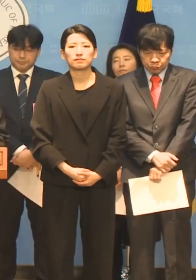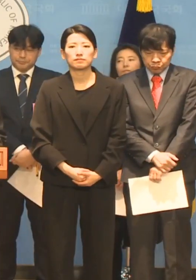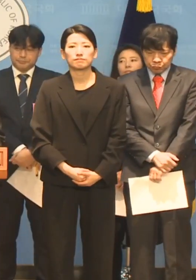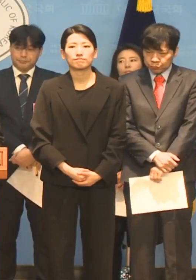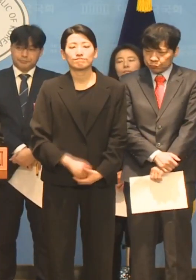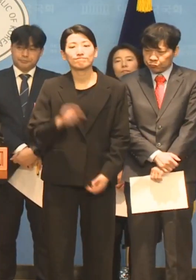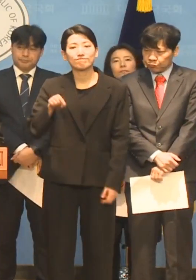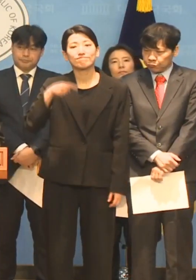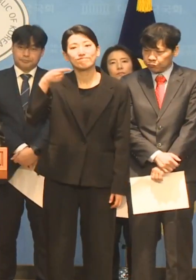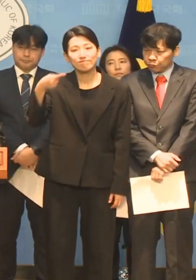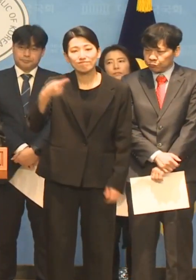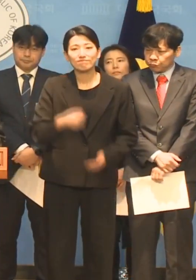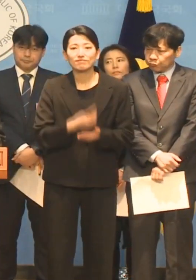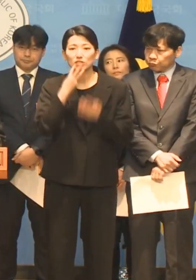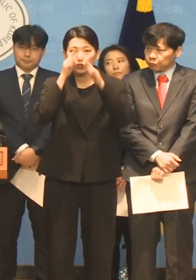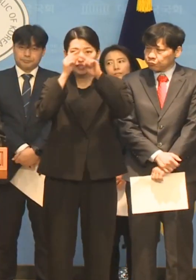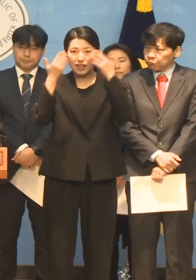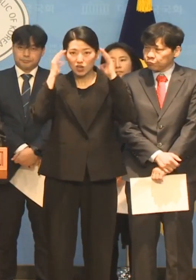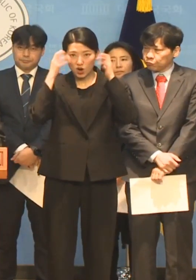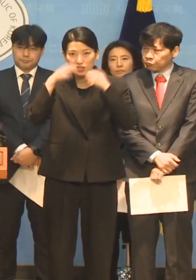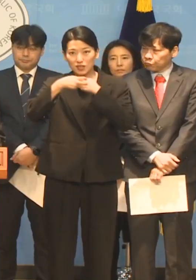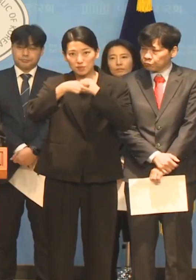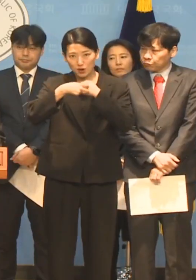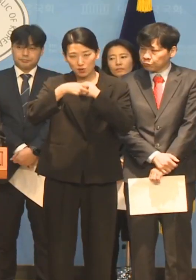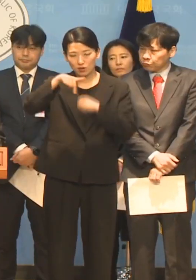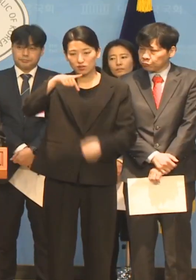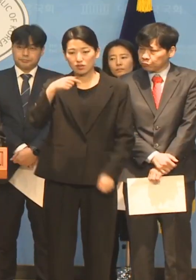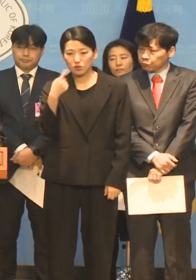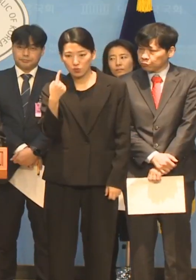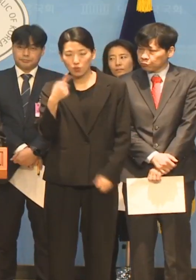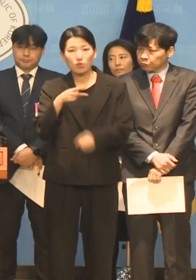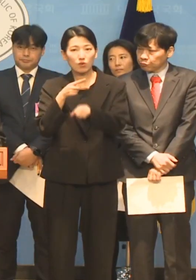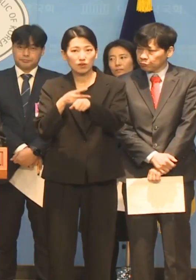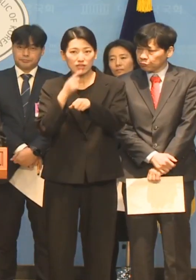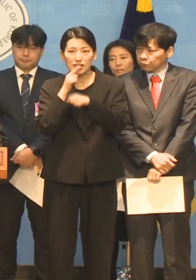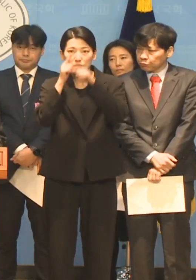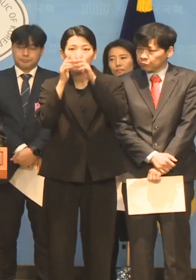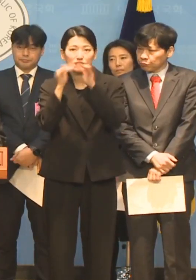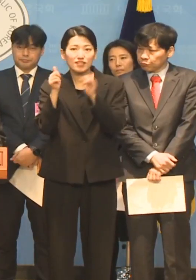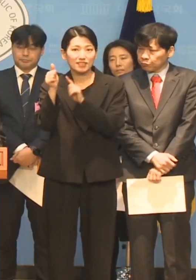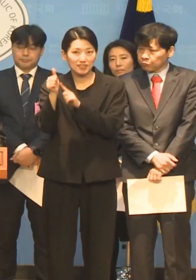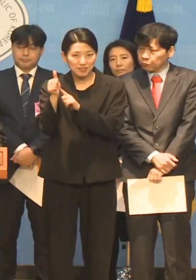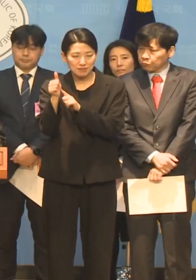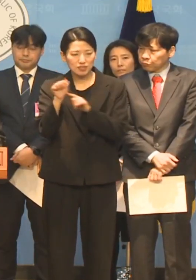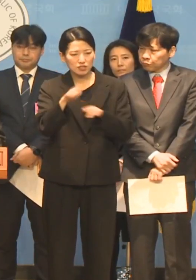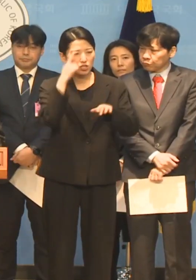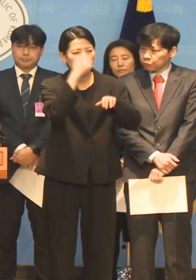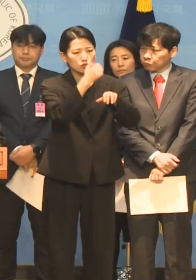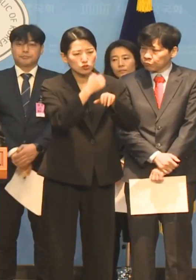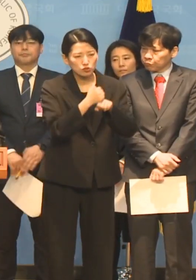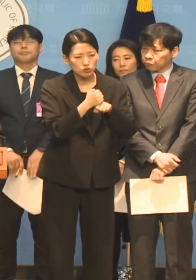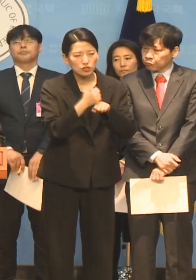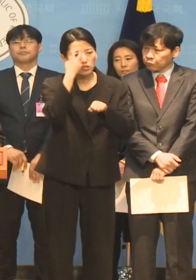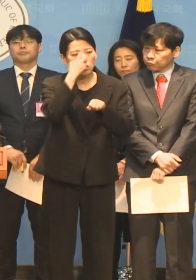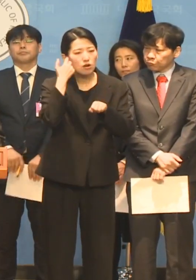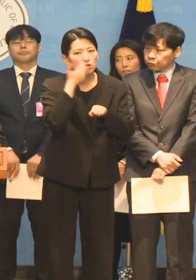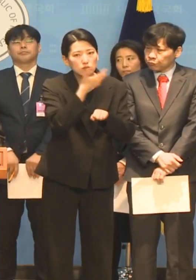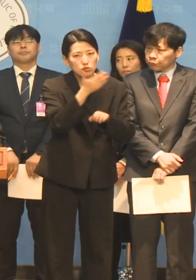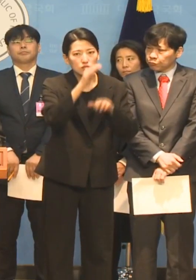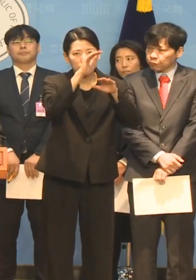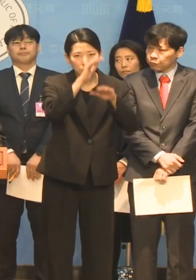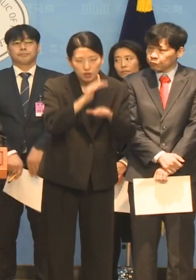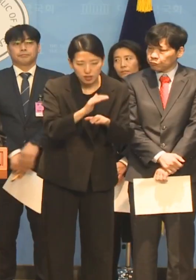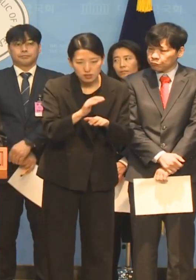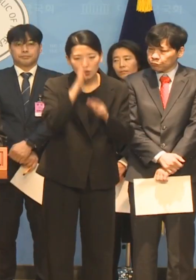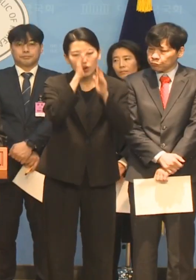네, 다음은 서울대학교 어린이병원 구민정 당뇨병 교육 간호사님이 해당 연구의 설문 과정과 환자의 의견들에